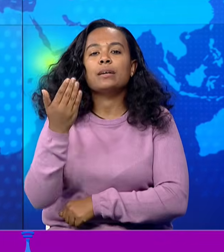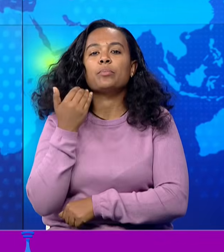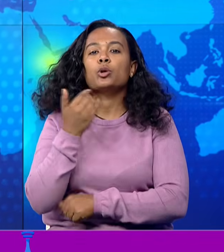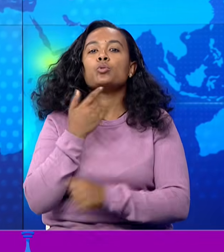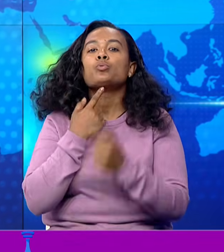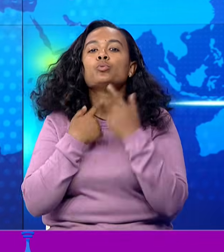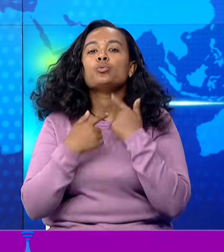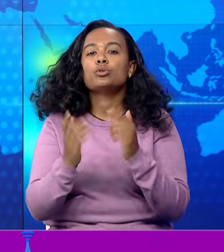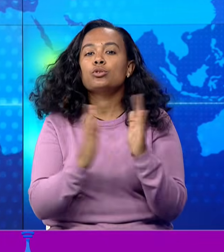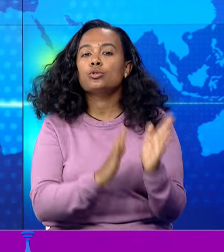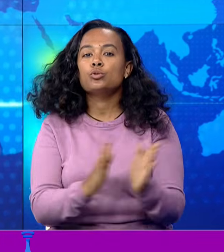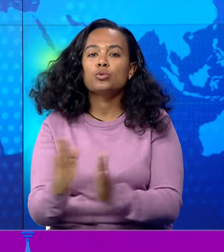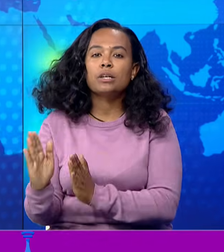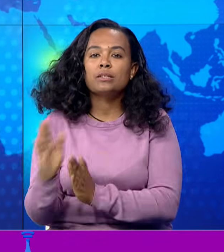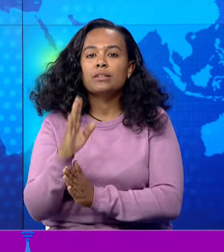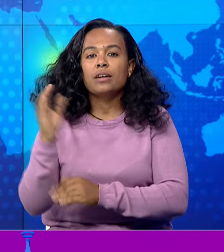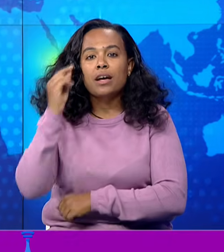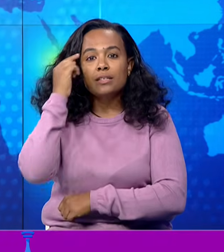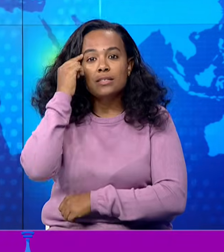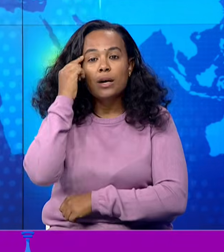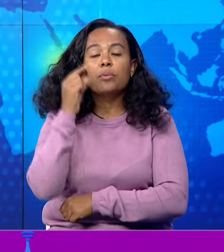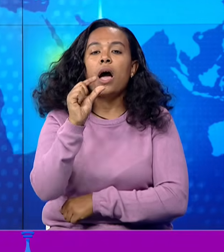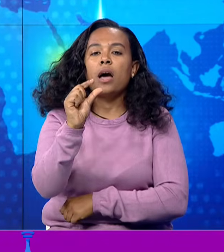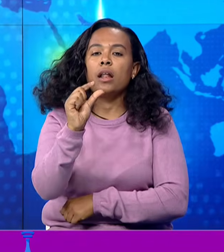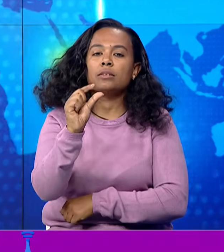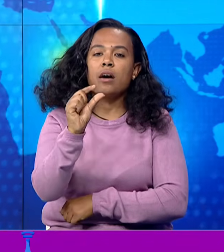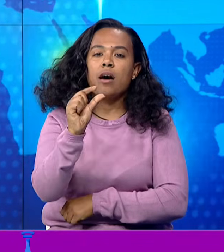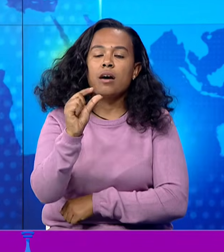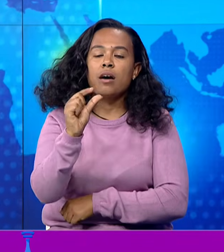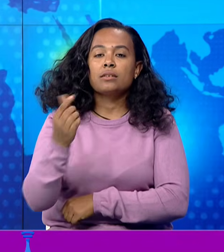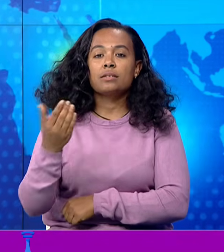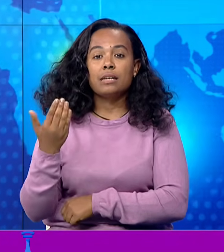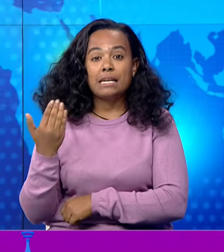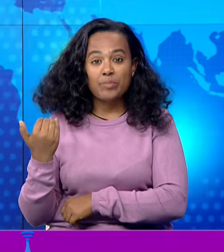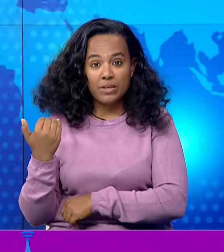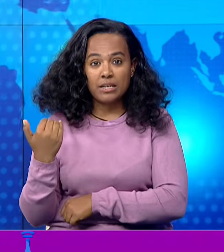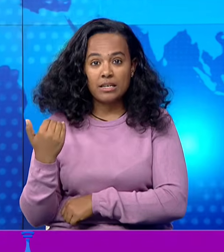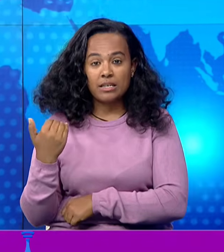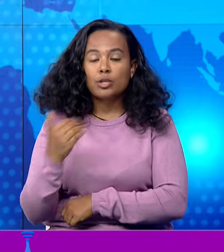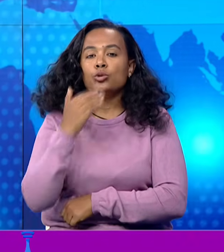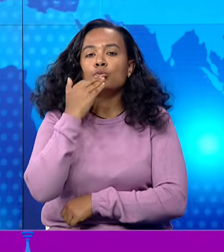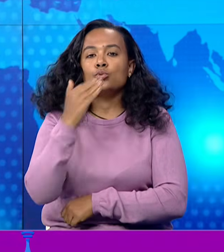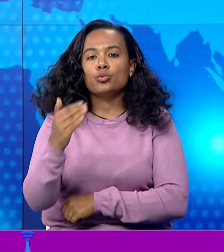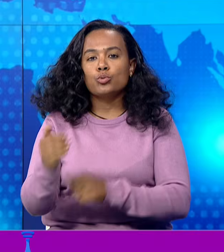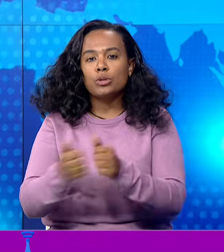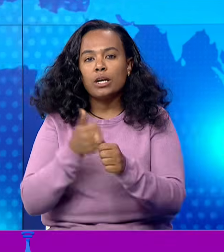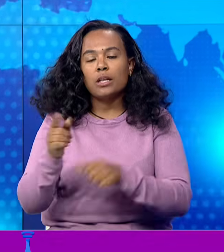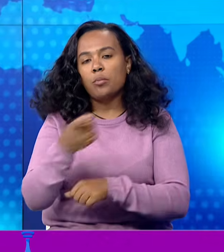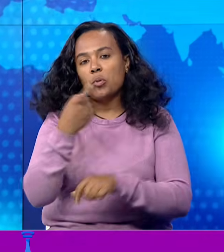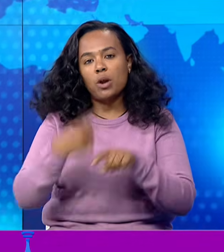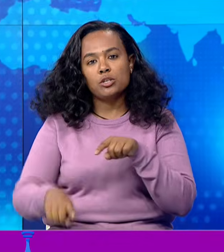ጉጉት፣ ዝግጁነት እና እሳቤ አናሳ ስለነበረ ጥሩ ተከታይ ለመሆንም